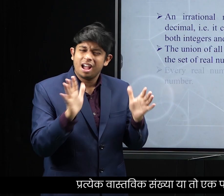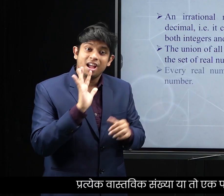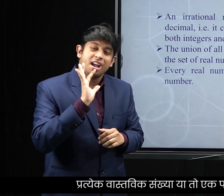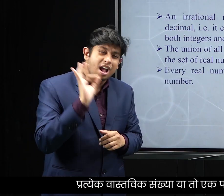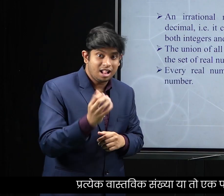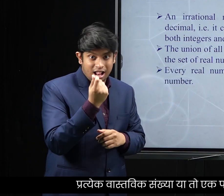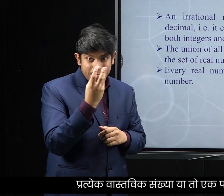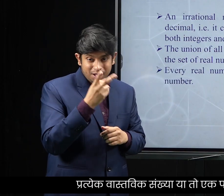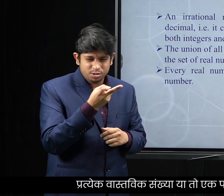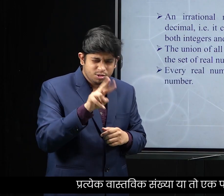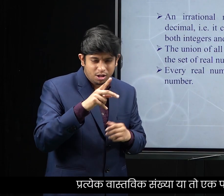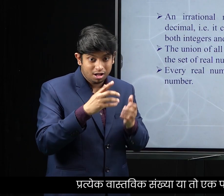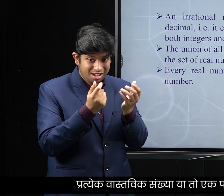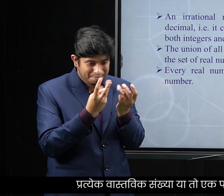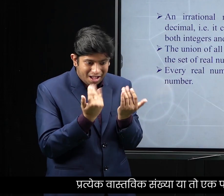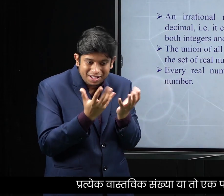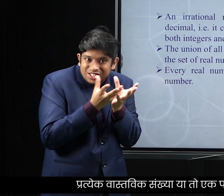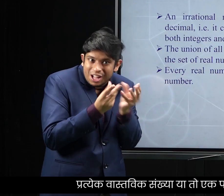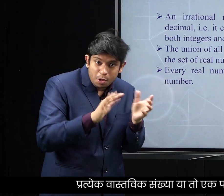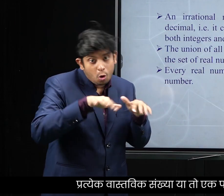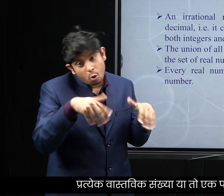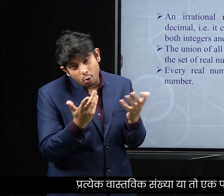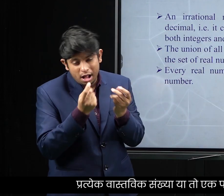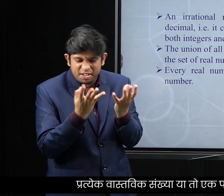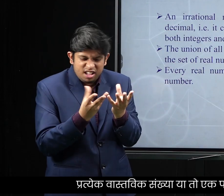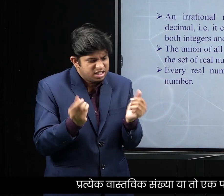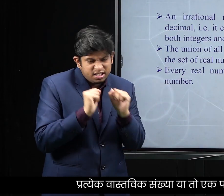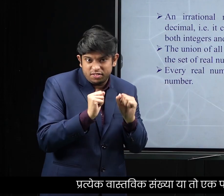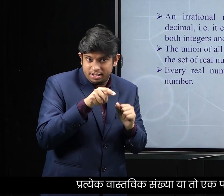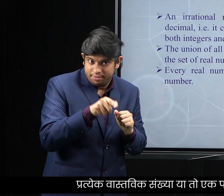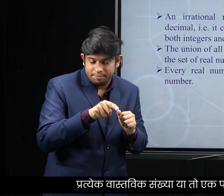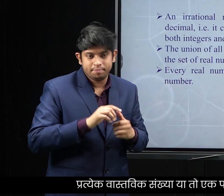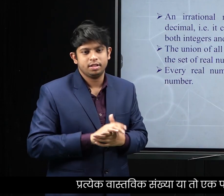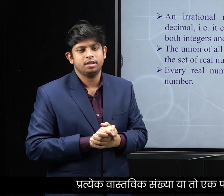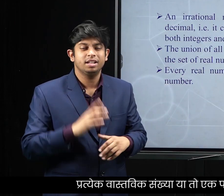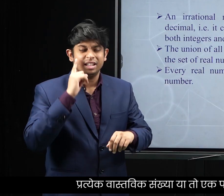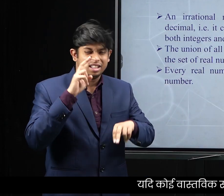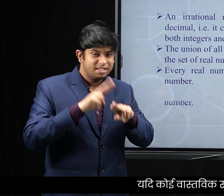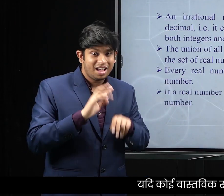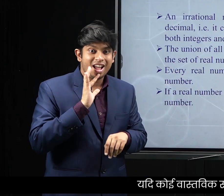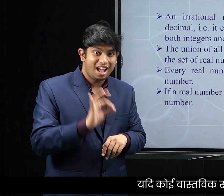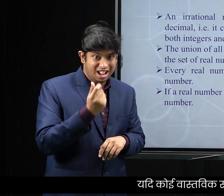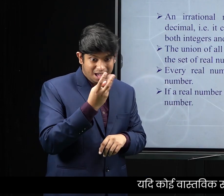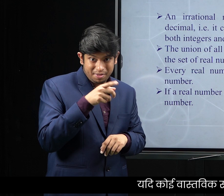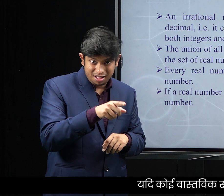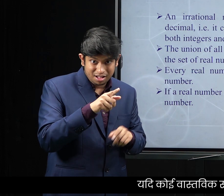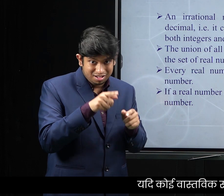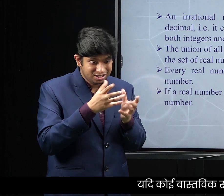प्रत्येक वास्तविक संख्या या तो एक परिमेय संख्या है या एक अपरिमेय संख्या है। यदि कोई वास्तविक संख्या